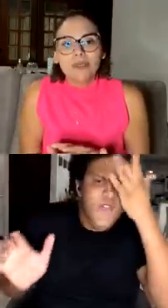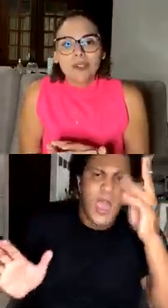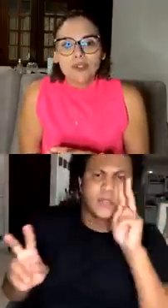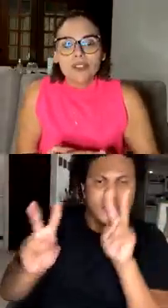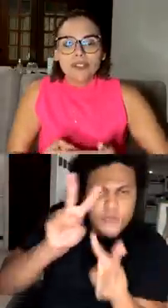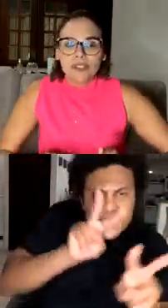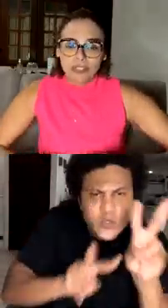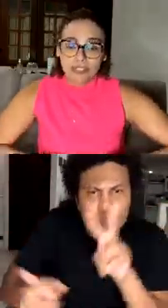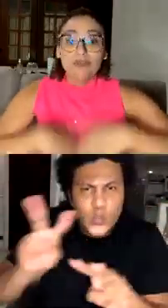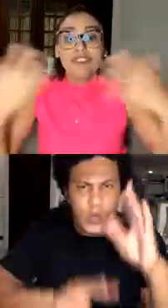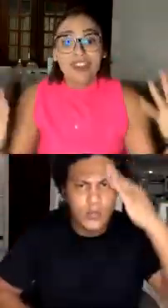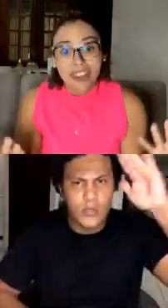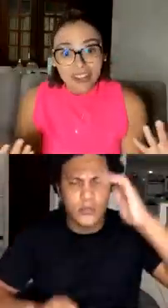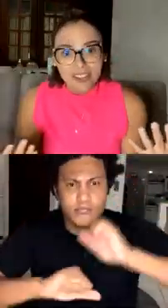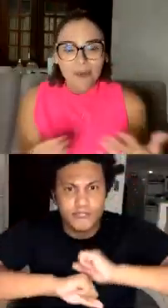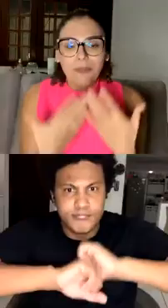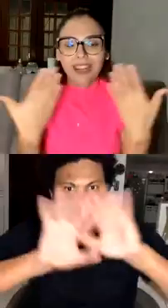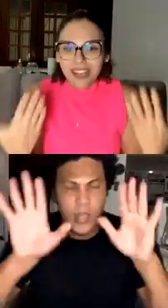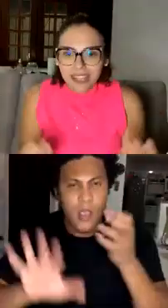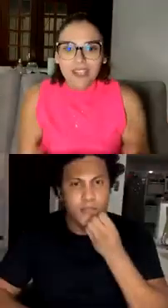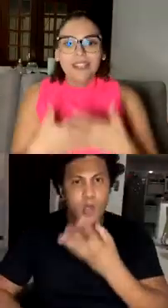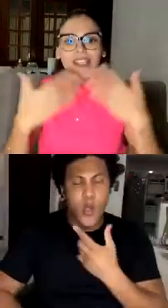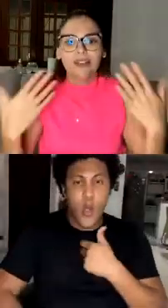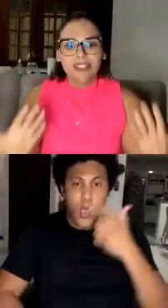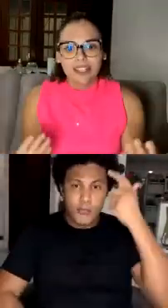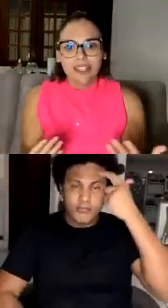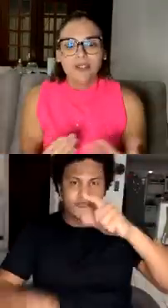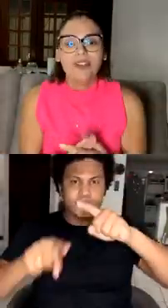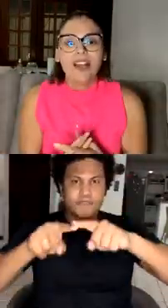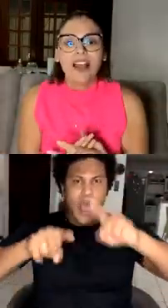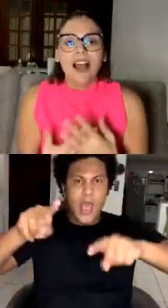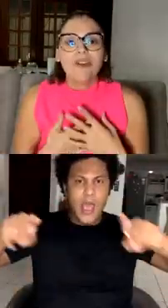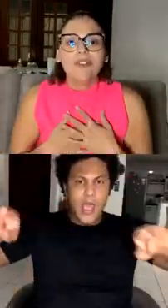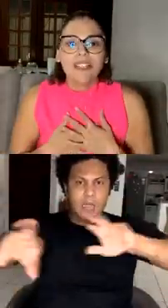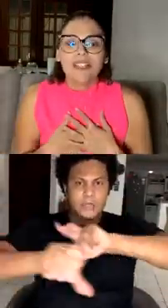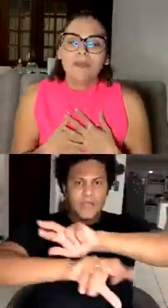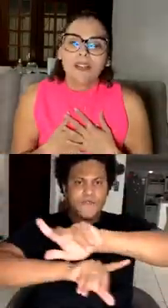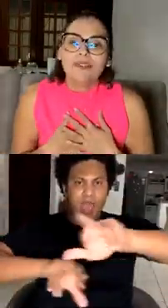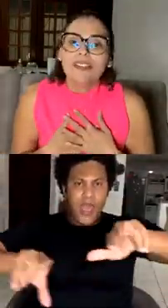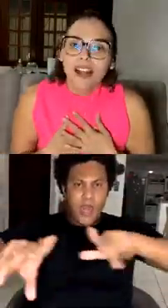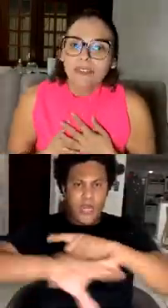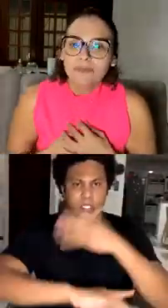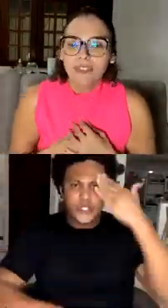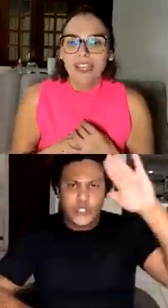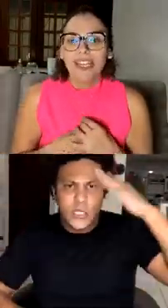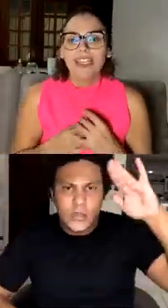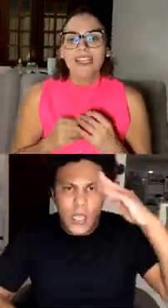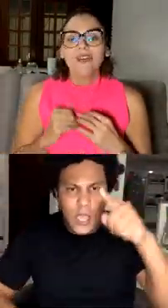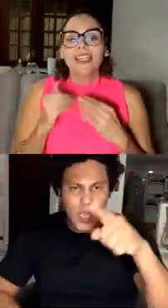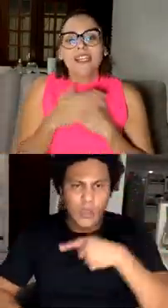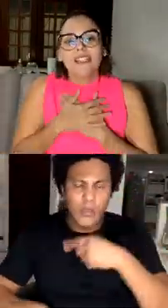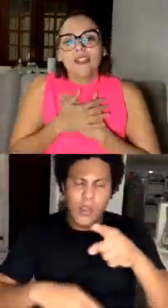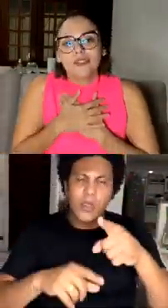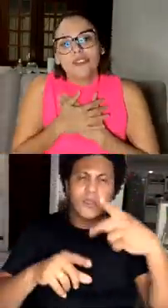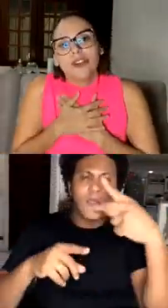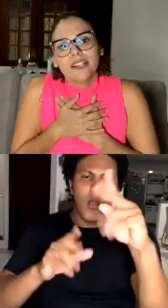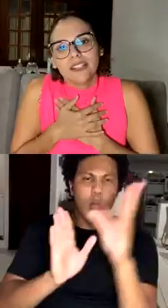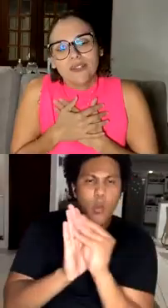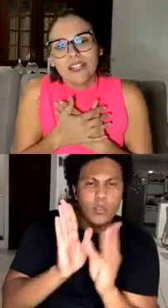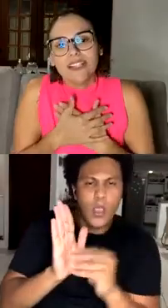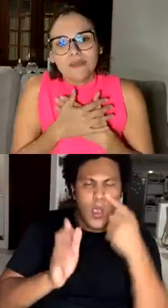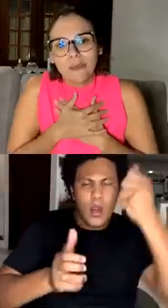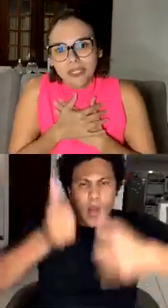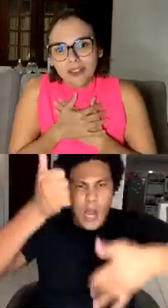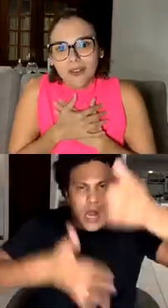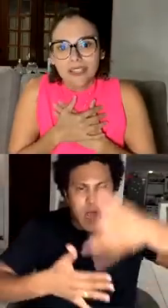as pessoas que são diferentes compreendam e tenham acesso ao que você tem para nos dar. Né? E aí eu queria dizer do fundo do coração,